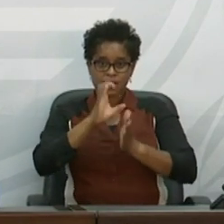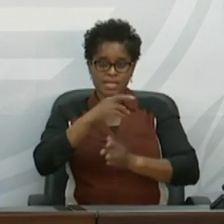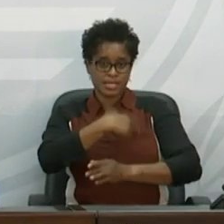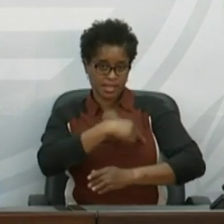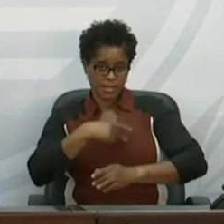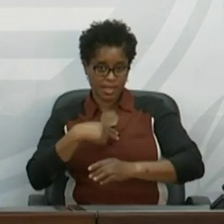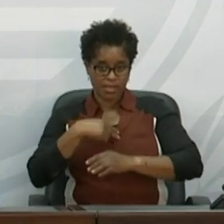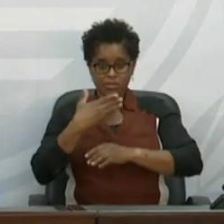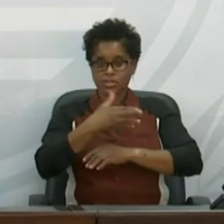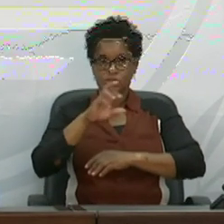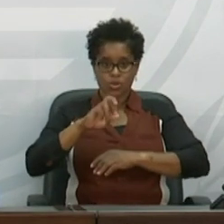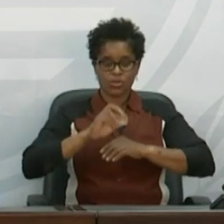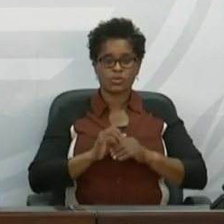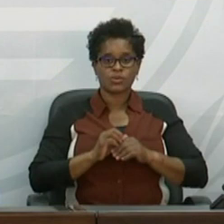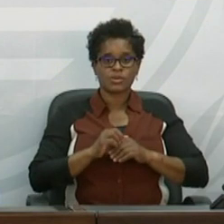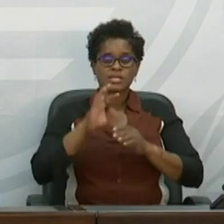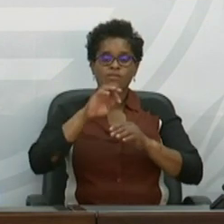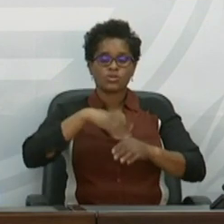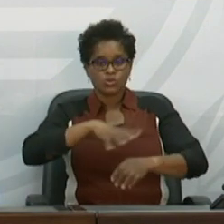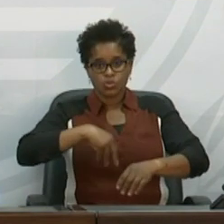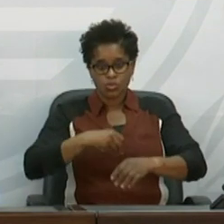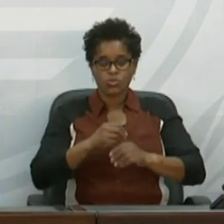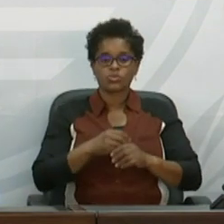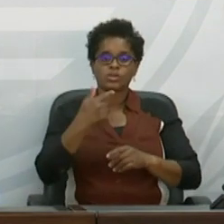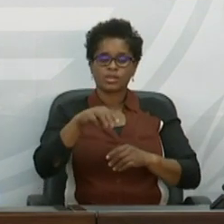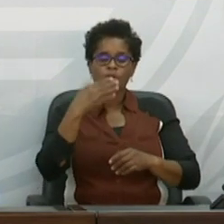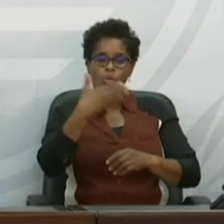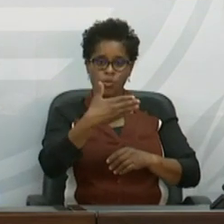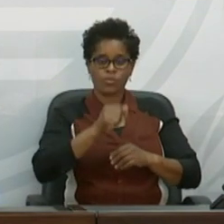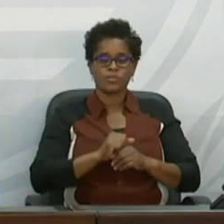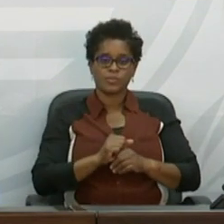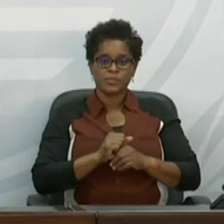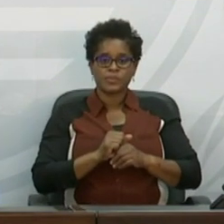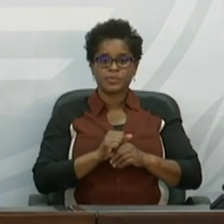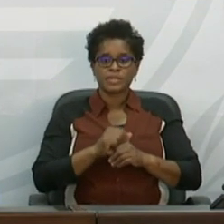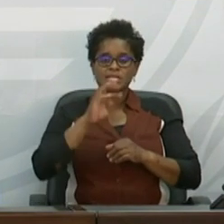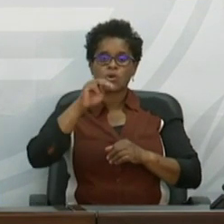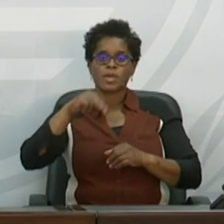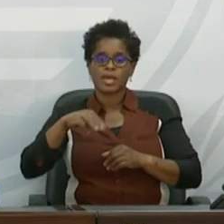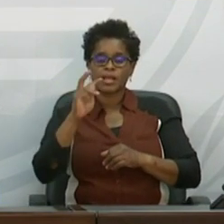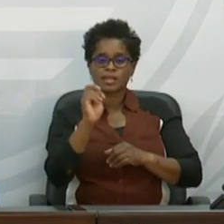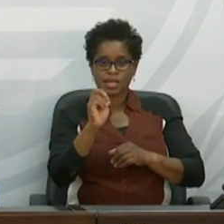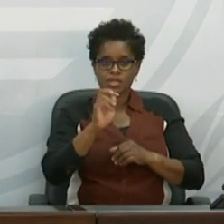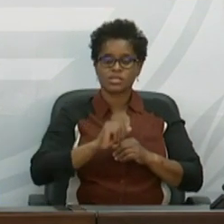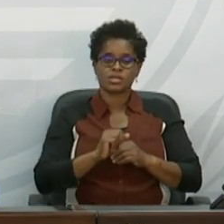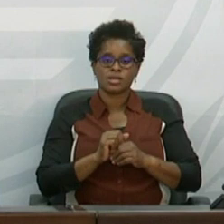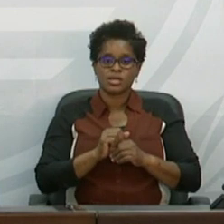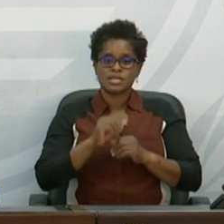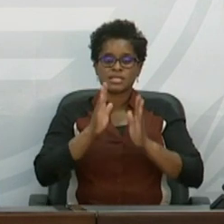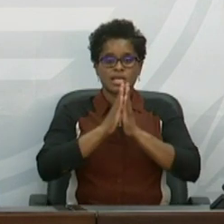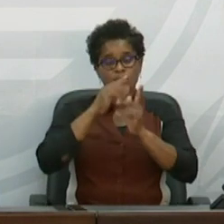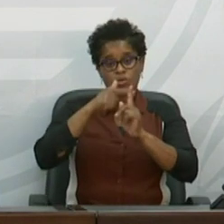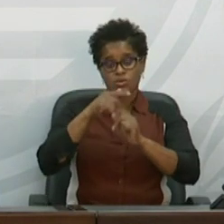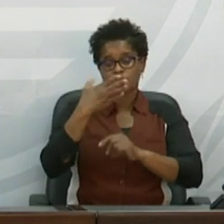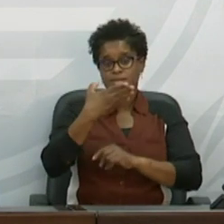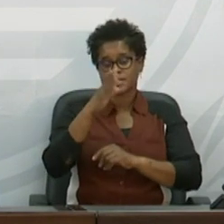de Santiago tem 18, São Salvador do Mundo tem 1, São Miguel tem 3, Santa